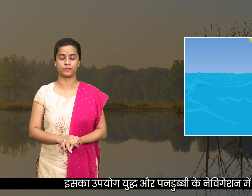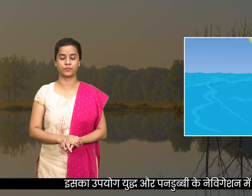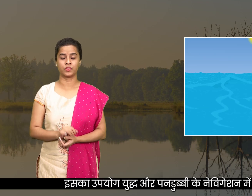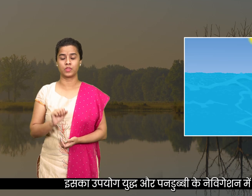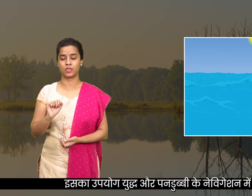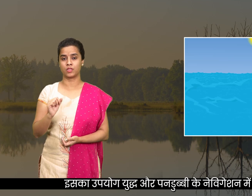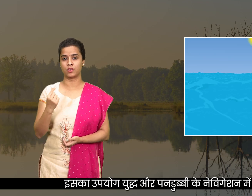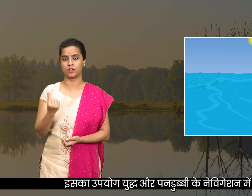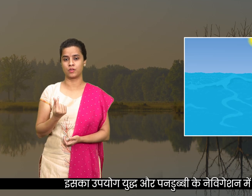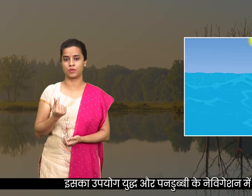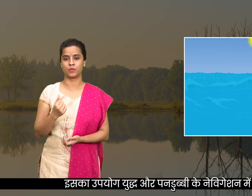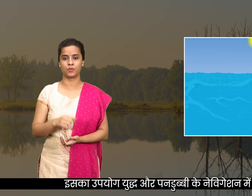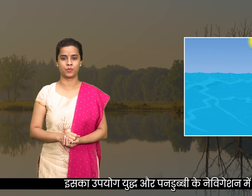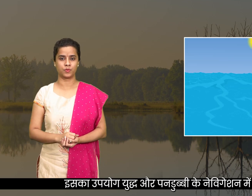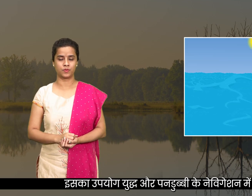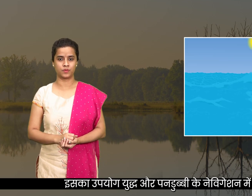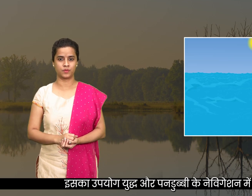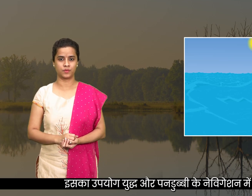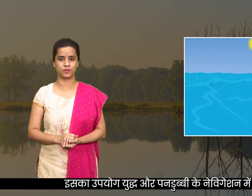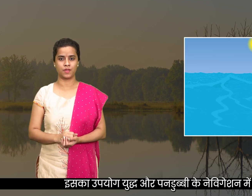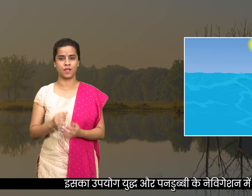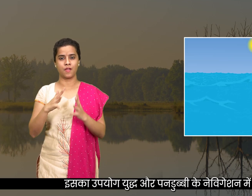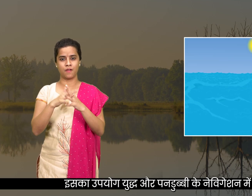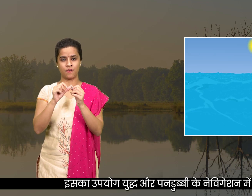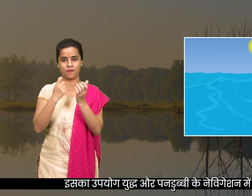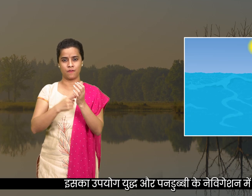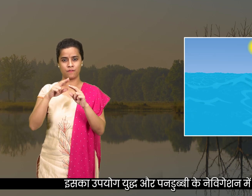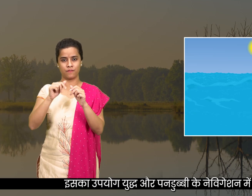इसका उपयोग युद्ध और पनडुब्बी के